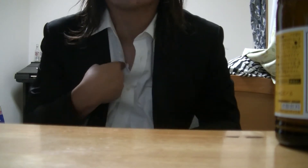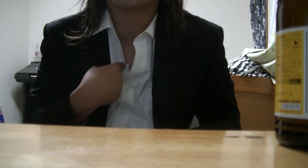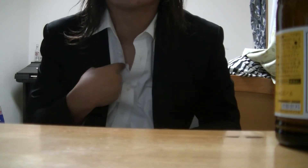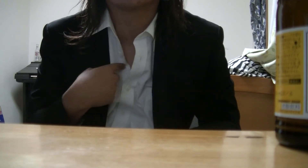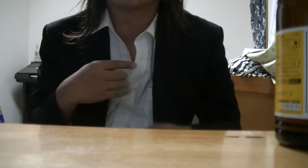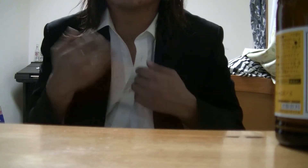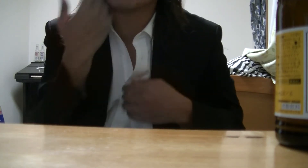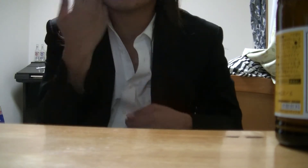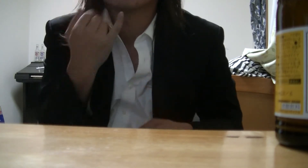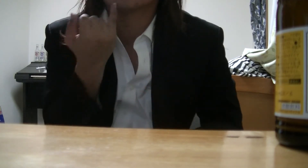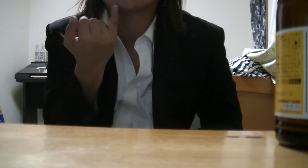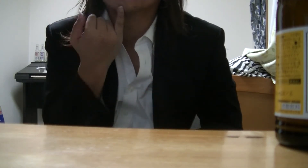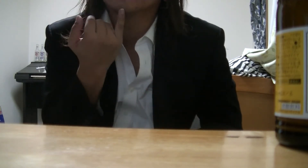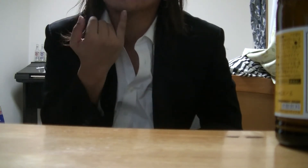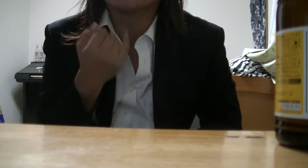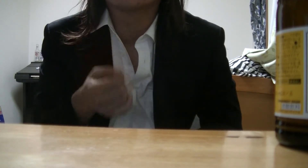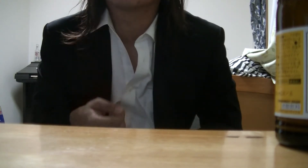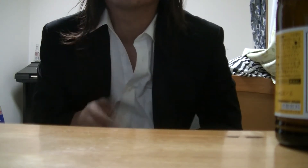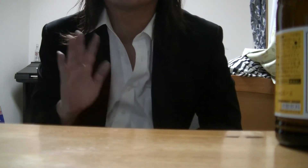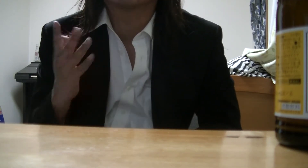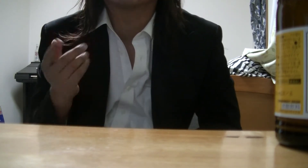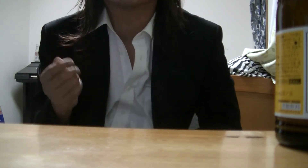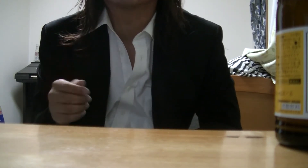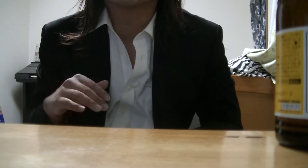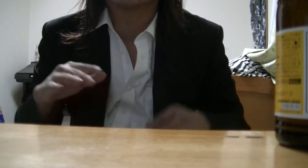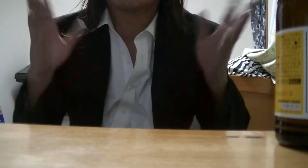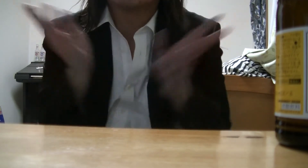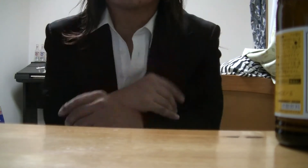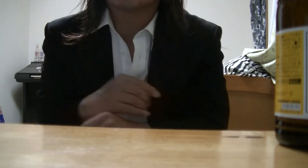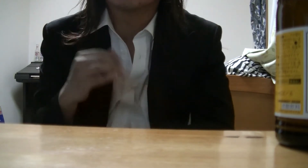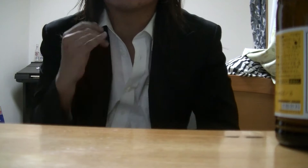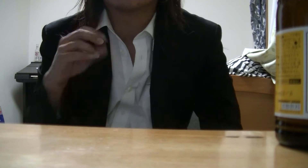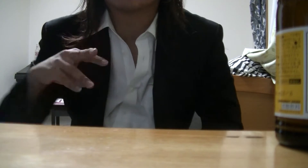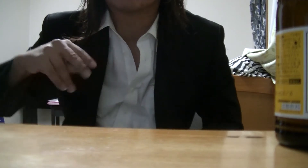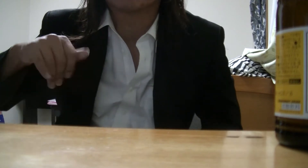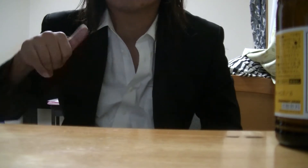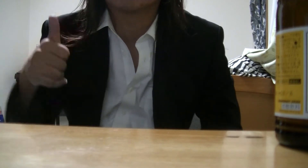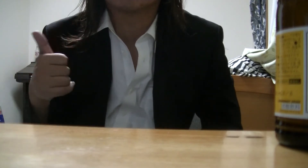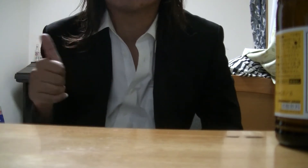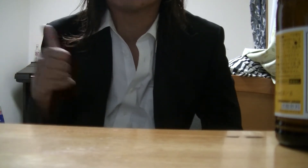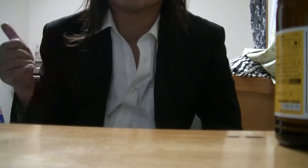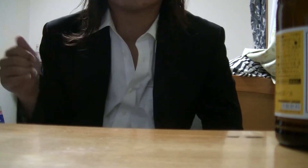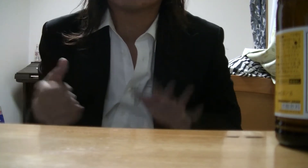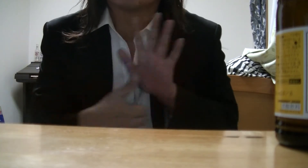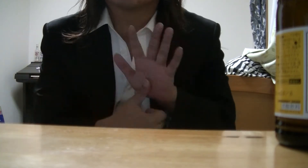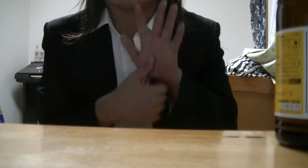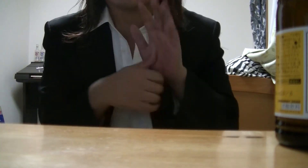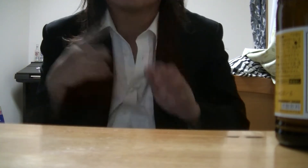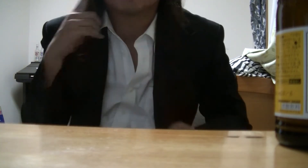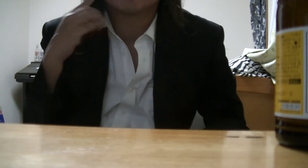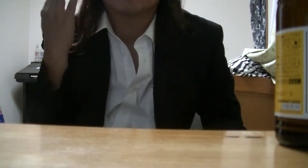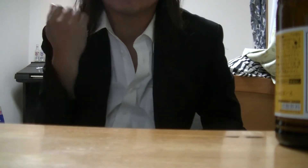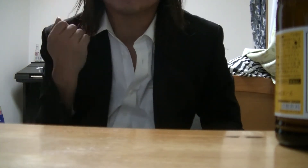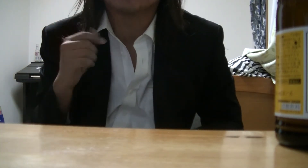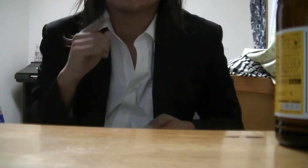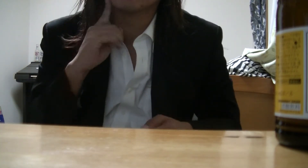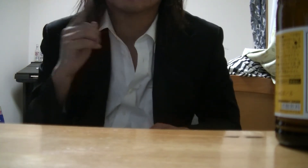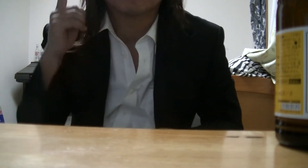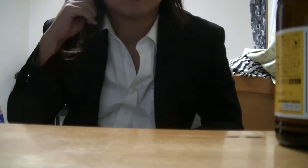いですわ、なんか、まあ、全然いない人にしましょう。西田さんっていう芸能人のことをちょっと知りたいと思ったとします。で、西田っていう芸能人の